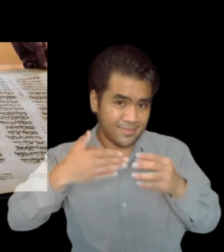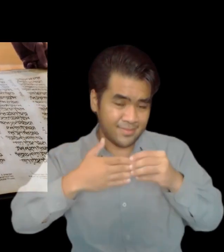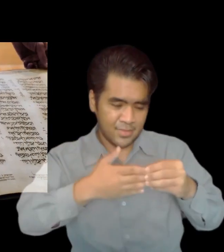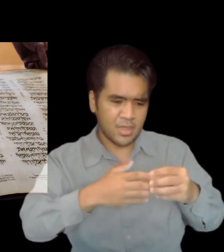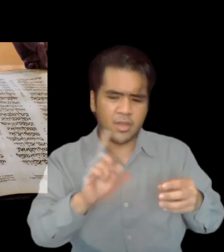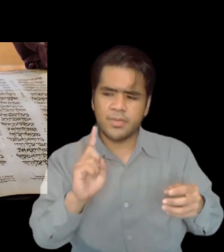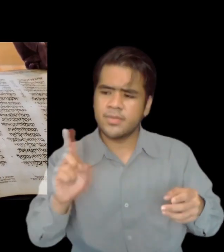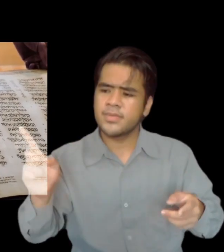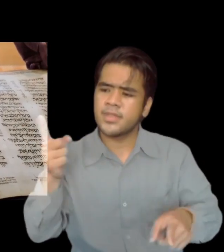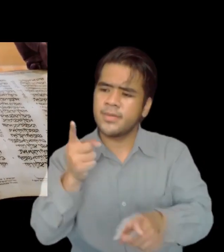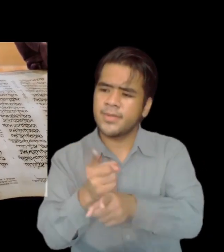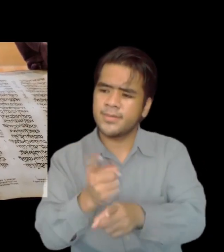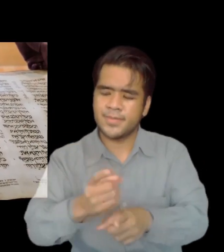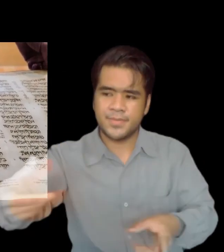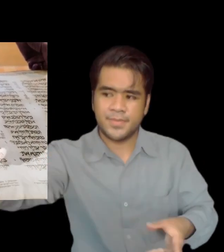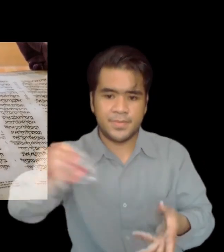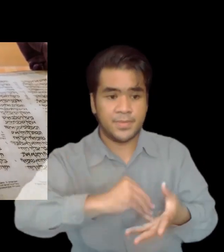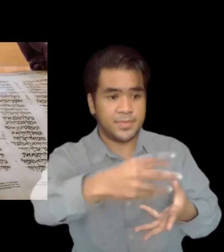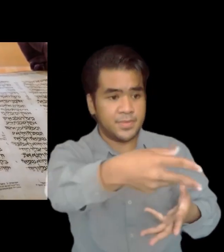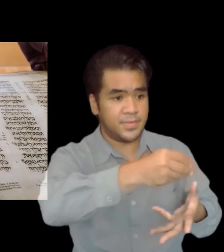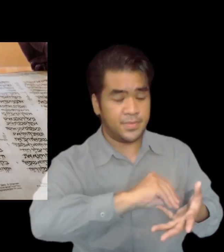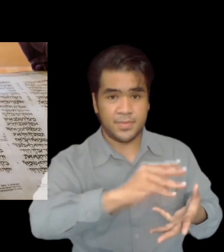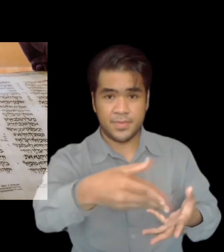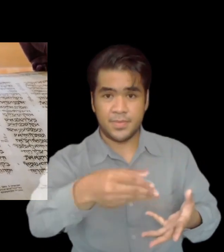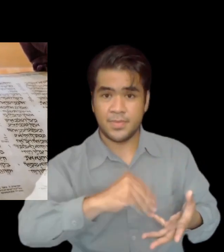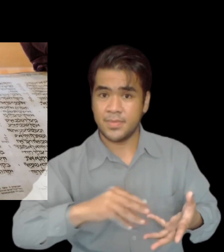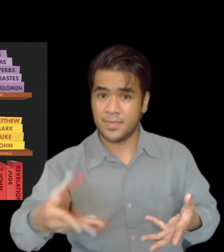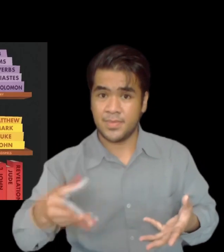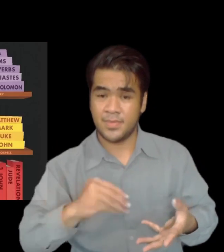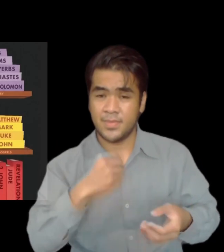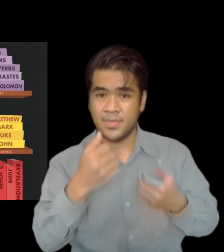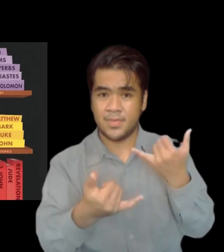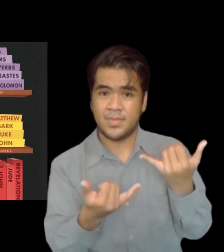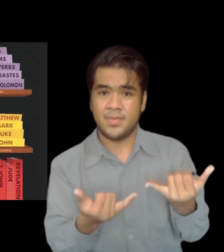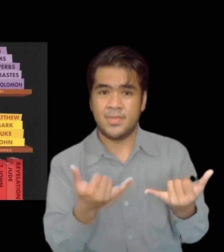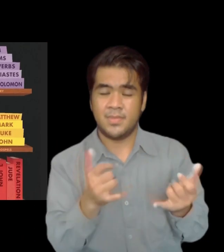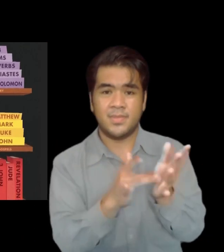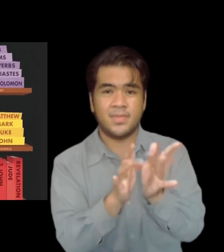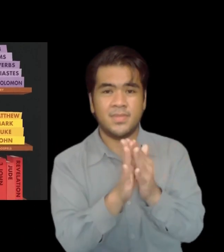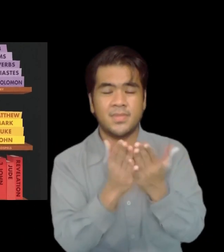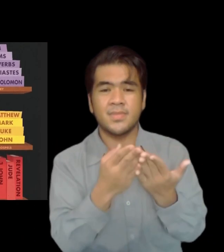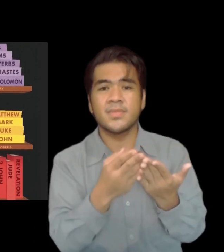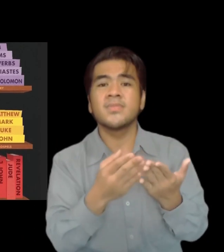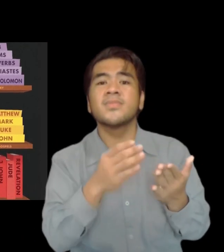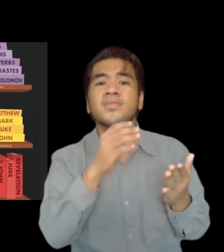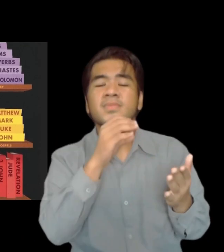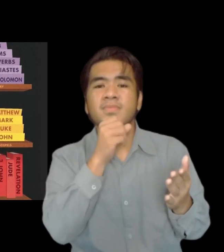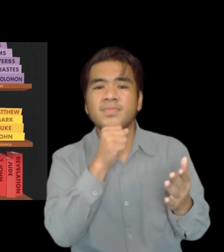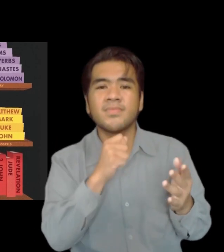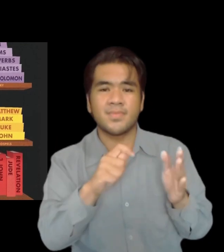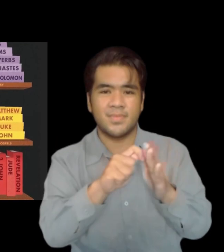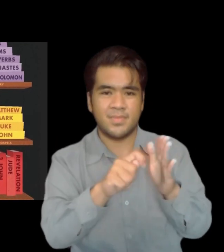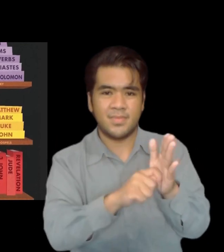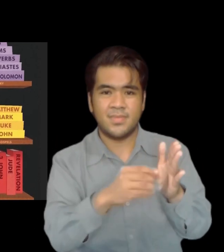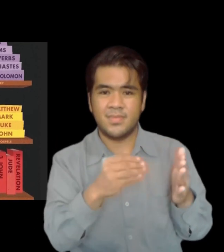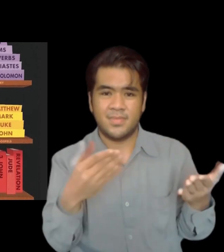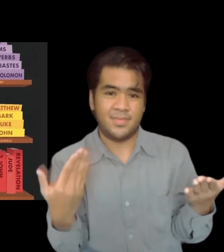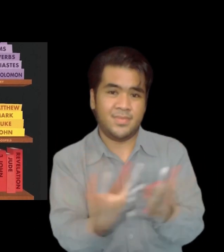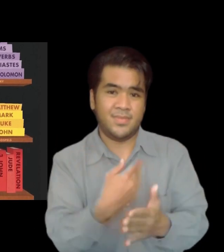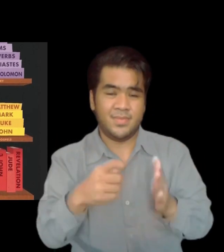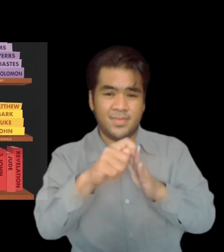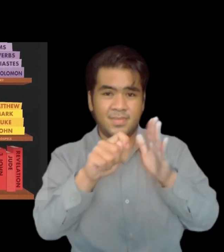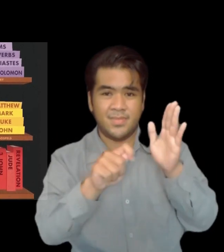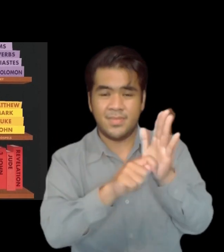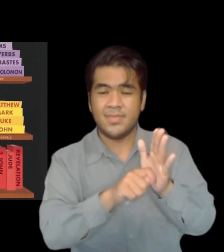malaman kung aling mga aklat ang kanon o dapat maisama sa Biblia. Kaya ang mga aklat ng Lumang Tipan at Bagong Tipan ay matagal na